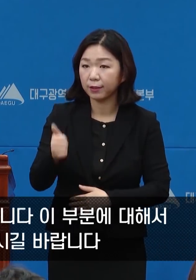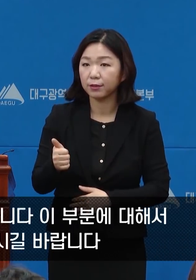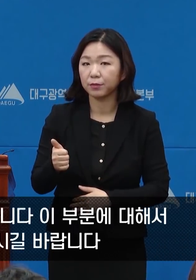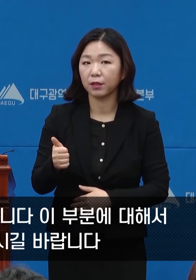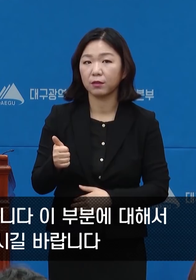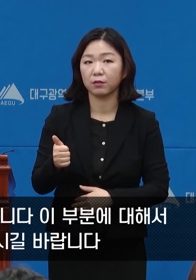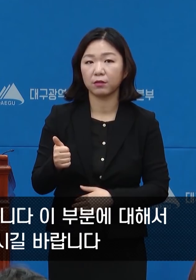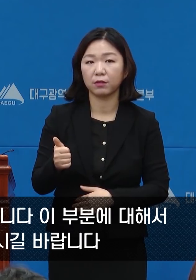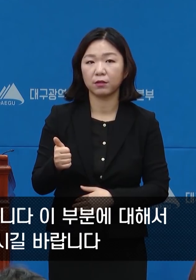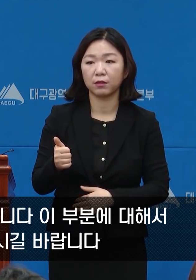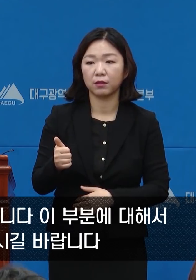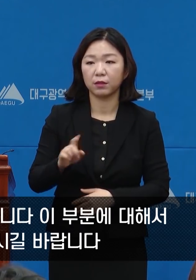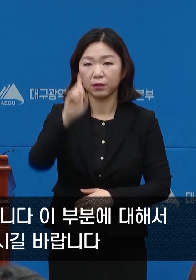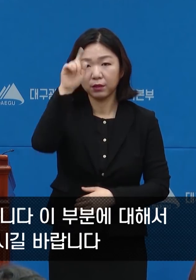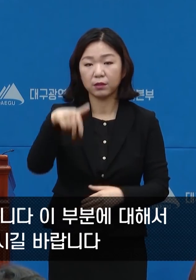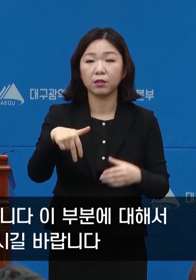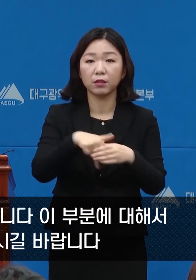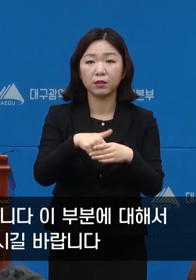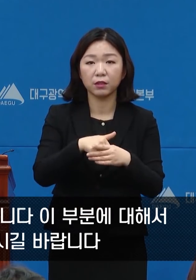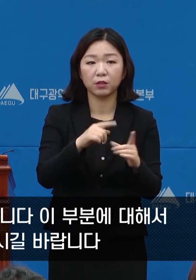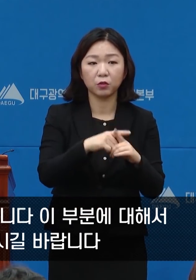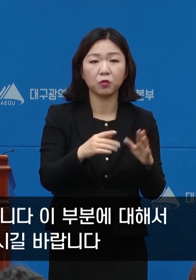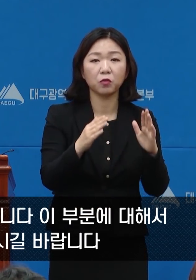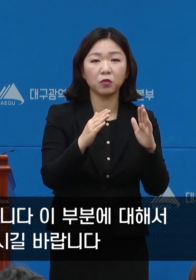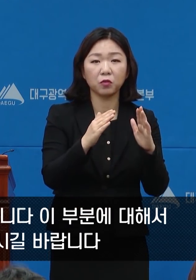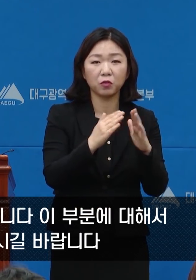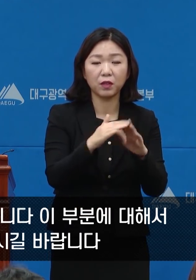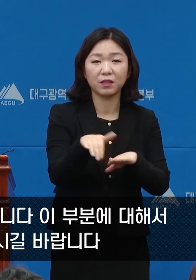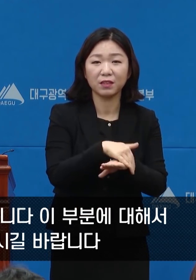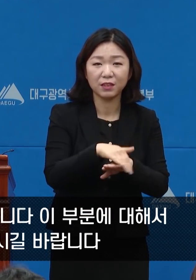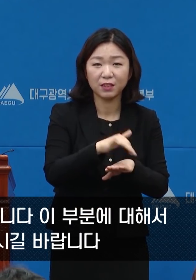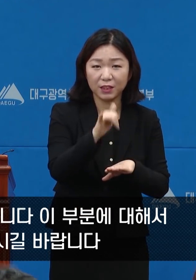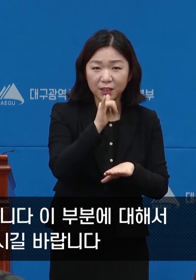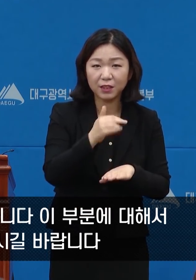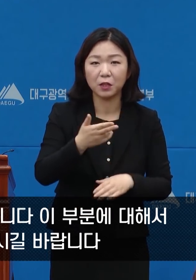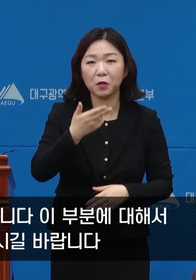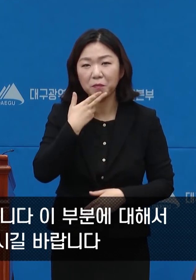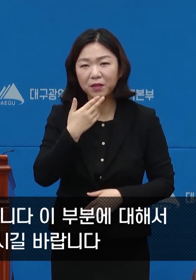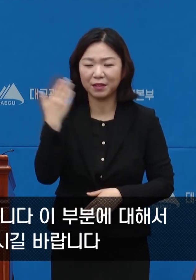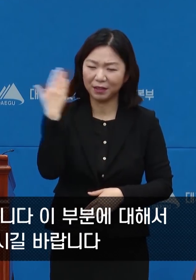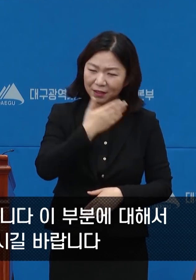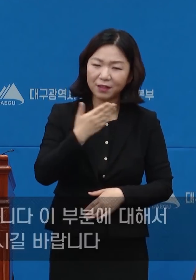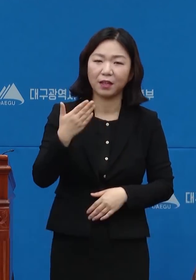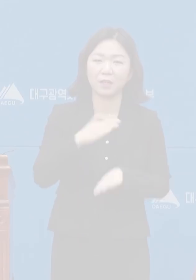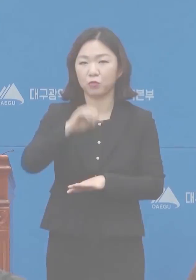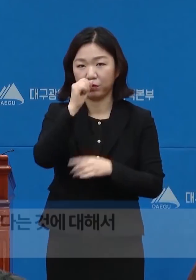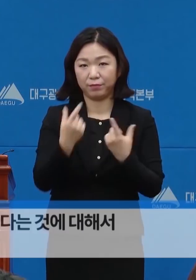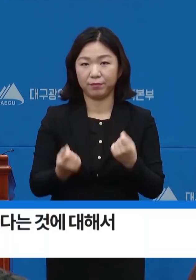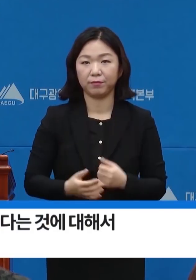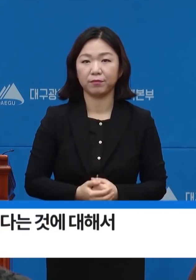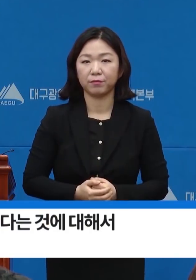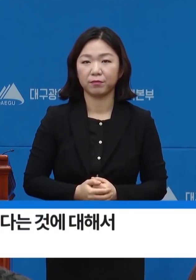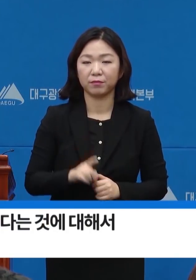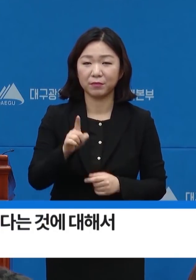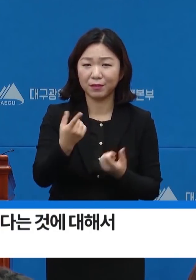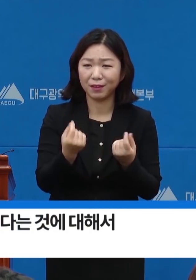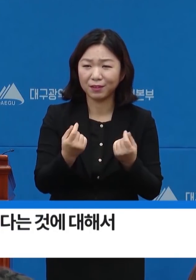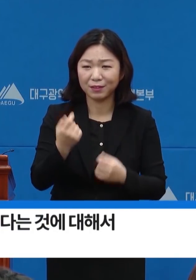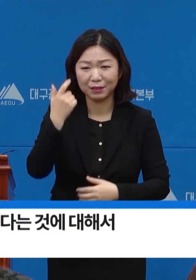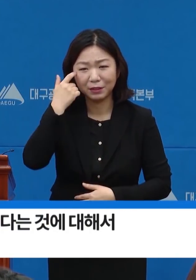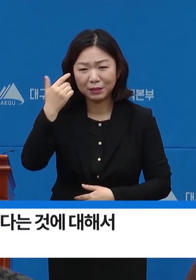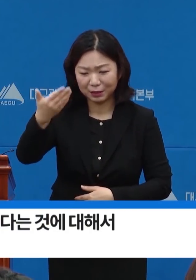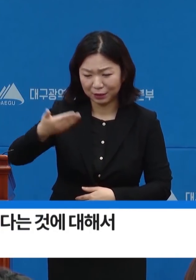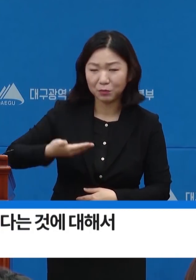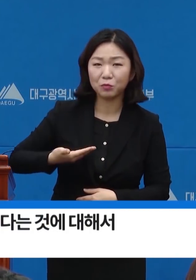시장님께서 신천지 교인이 나이다 이게 대해서 바람이 좀 해명을 해주셔야 합니다. 이런 질문을